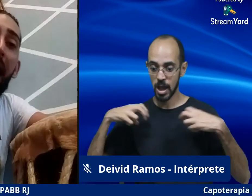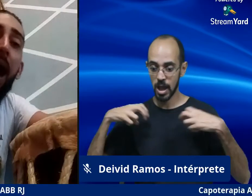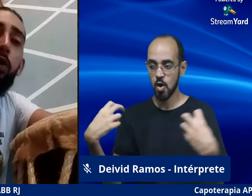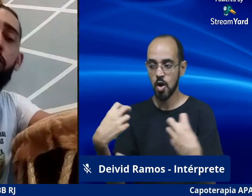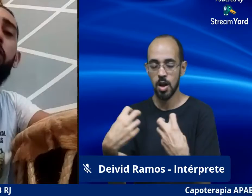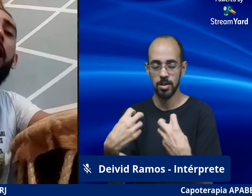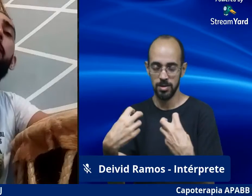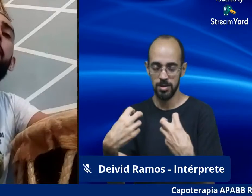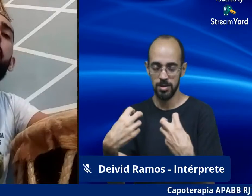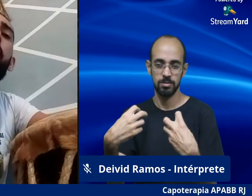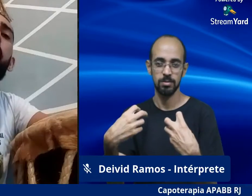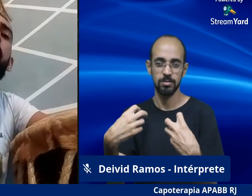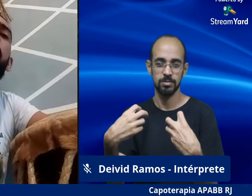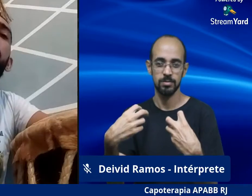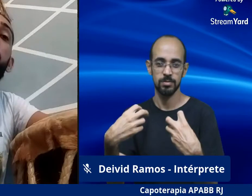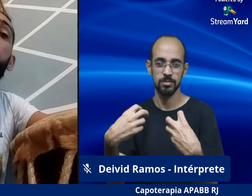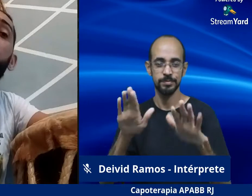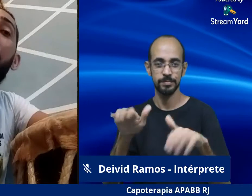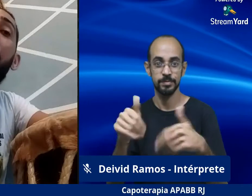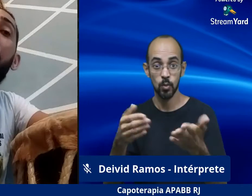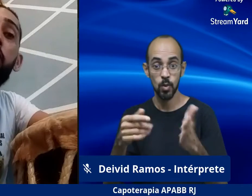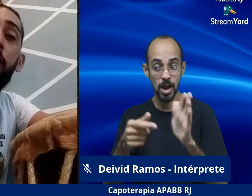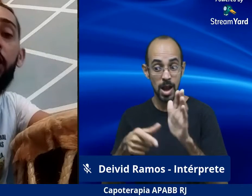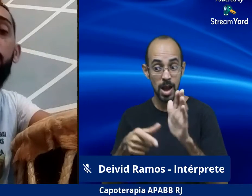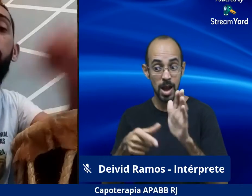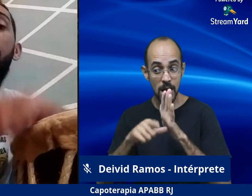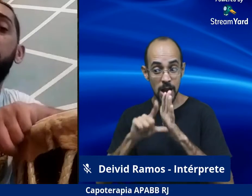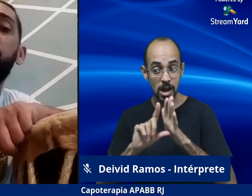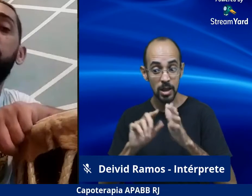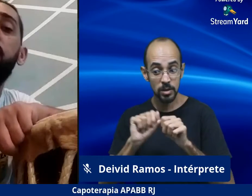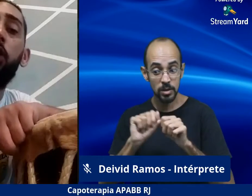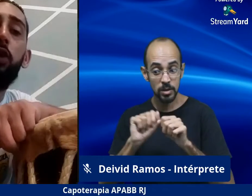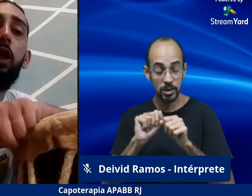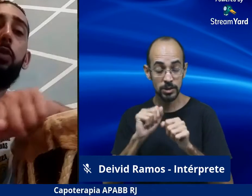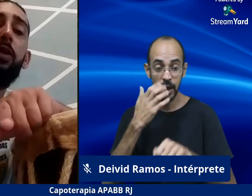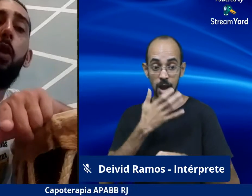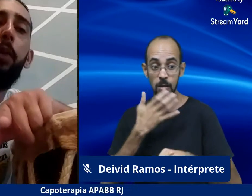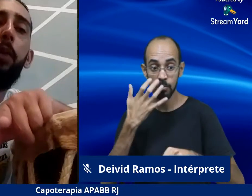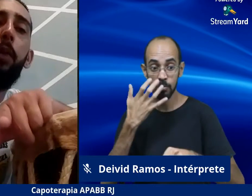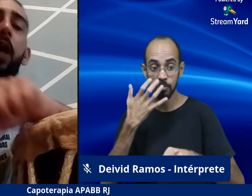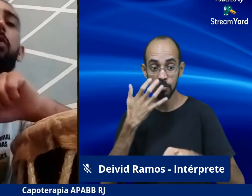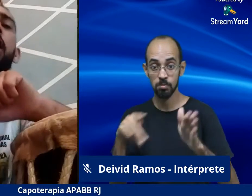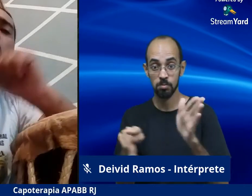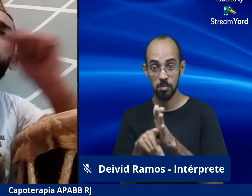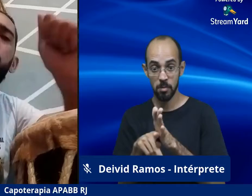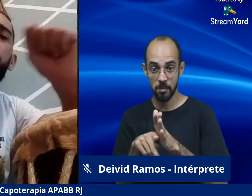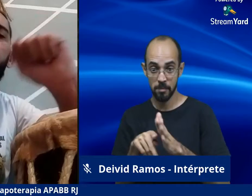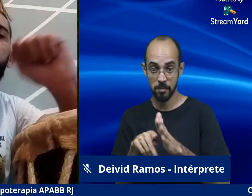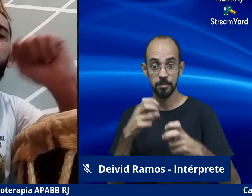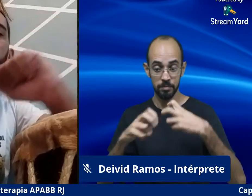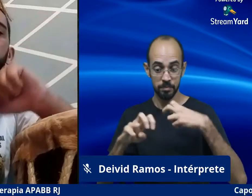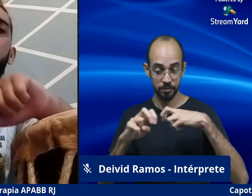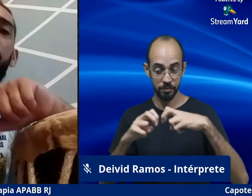de ditar o som da capoeira, de ditar os ritmos, aqui falou dos ritmos, São Bento é